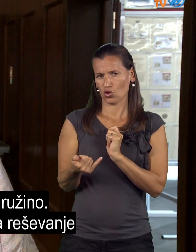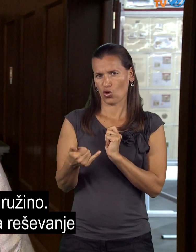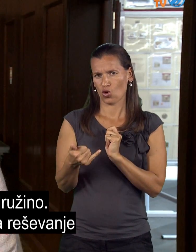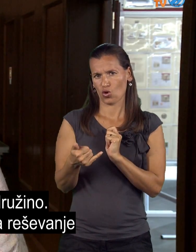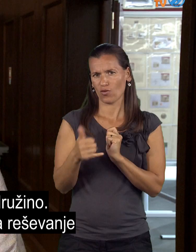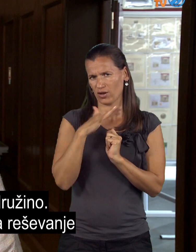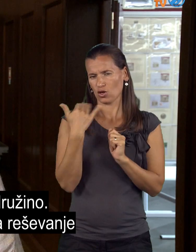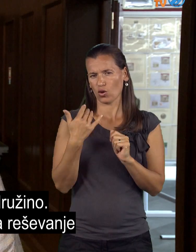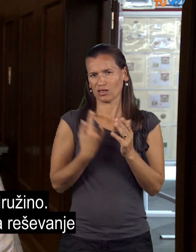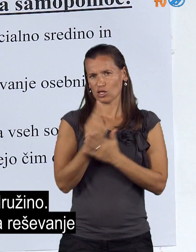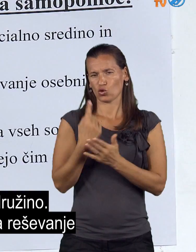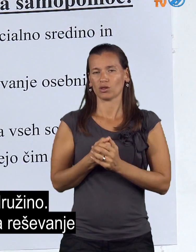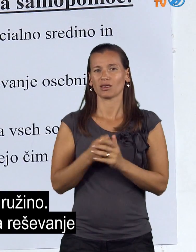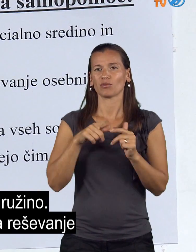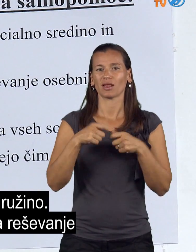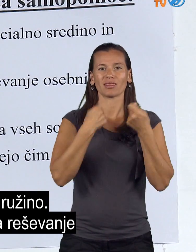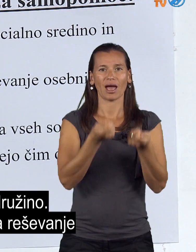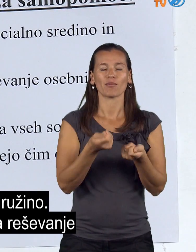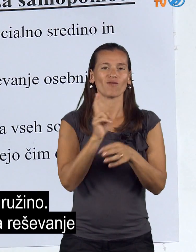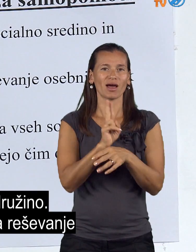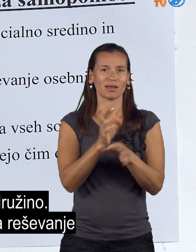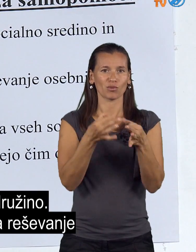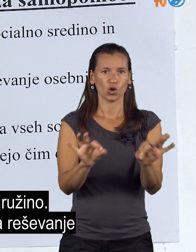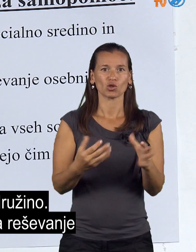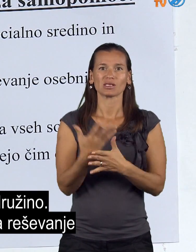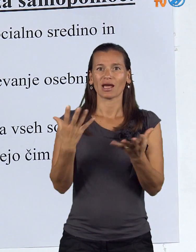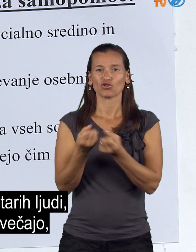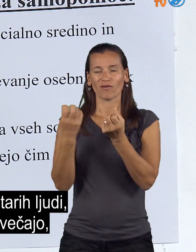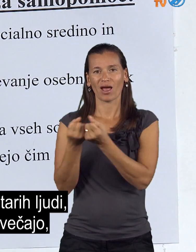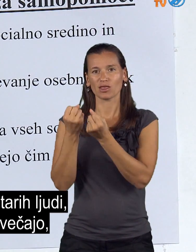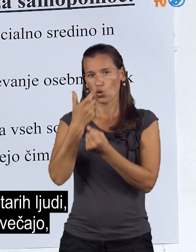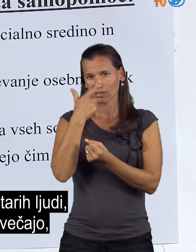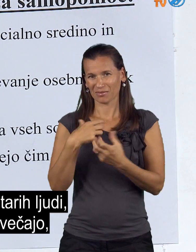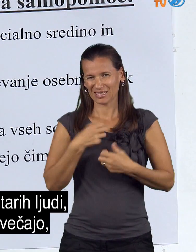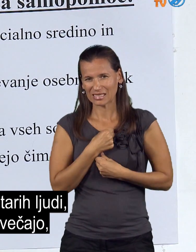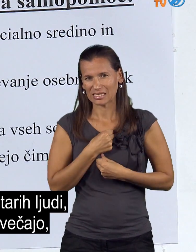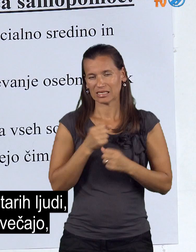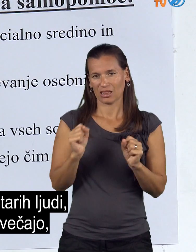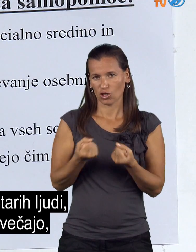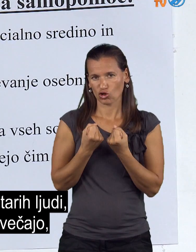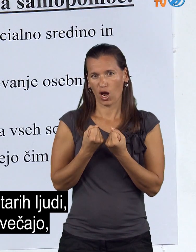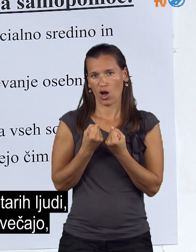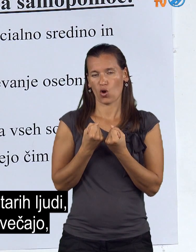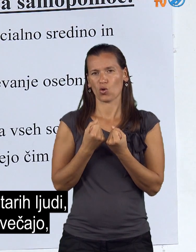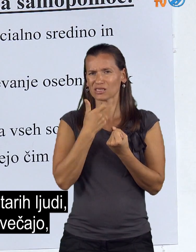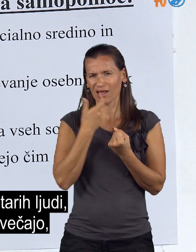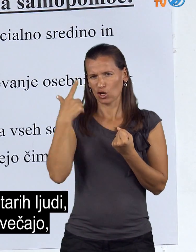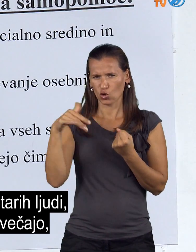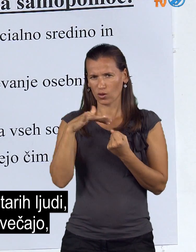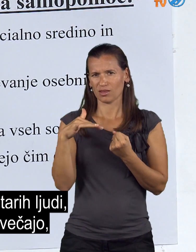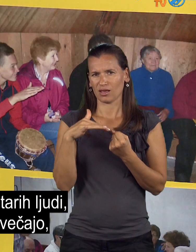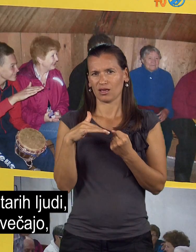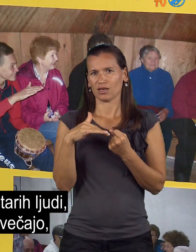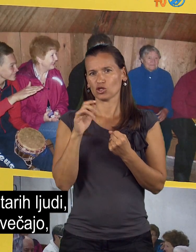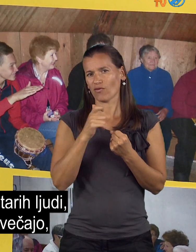se velikokrat zgodi. Potem dajemo varen prostor za reševanje osebnih stisk in težav starih ljudi,